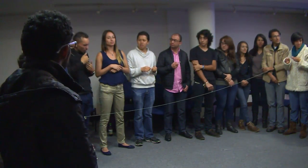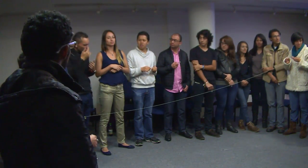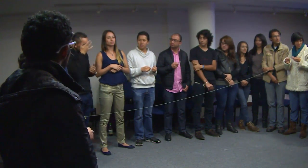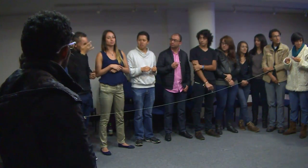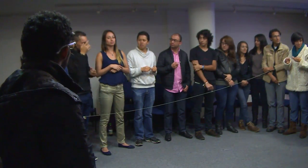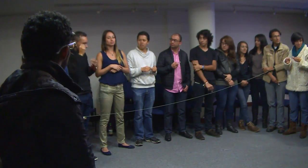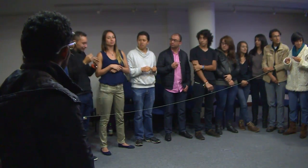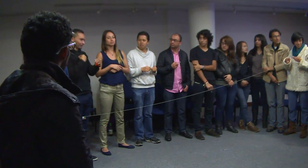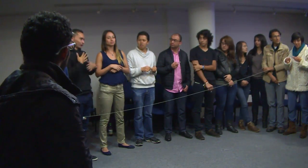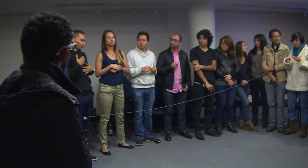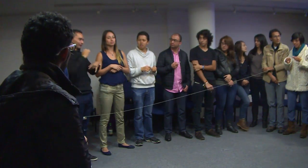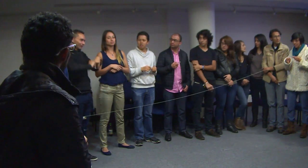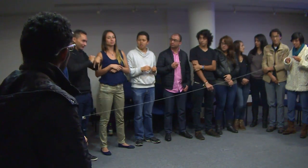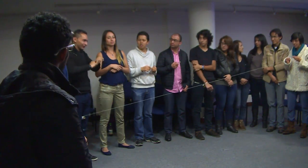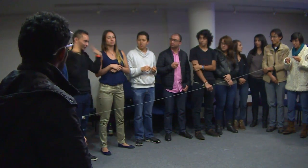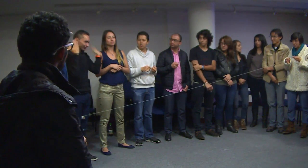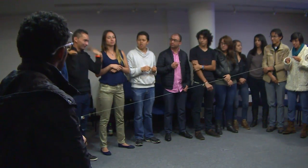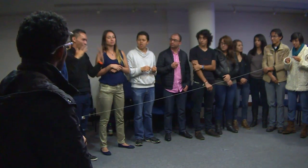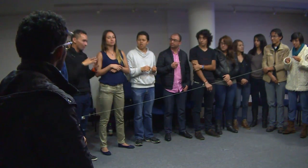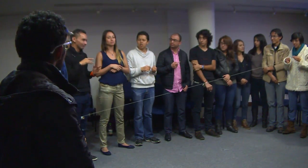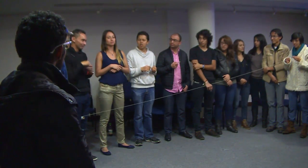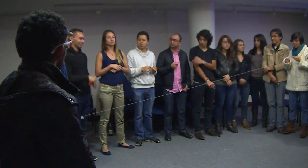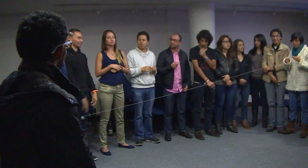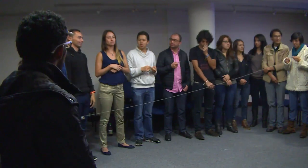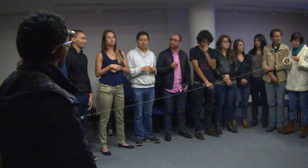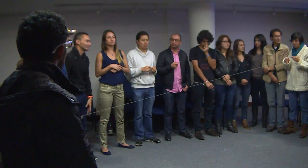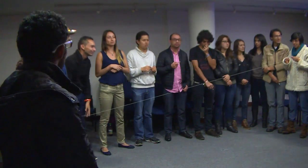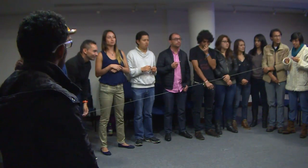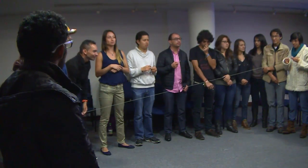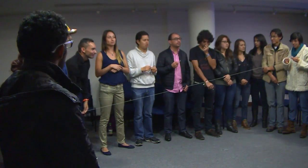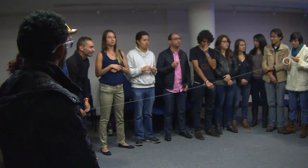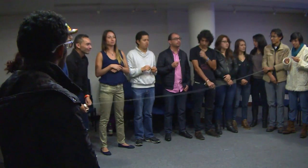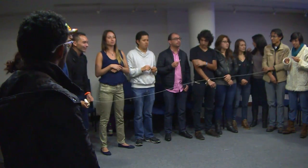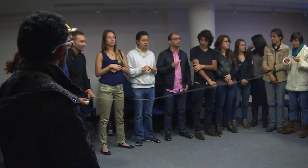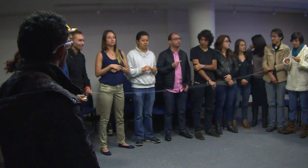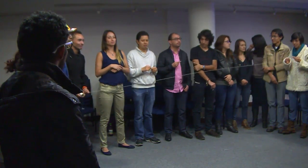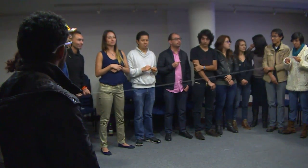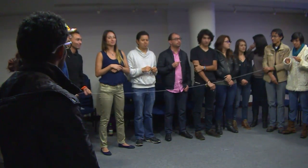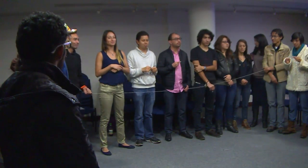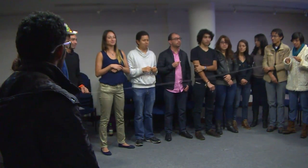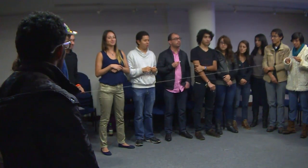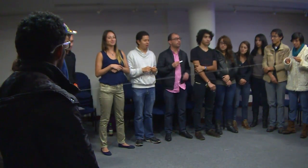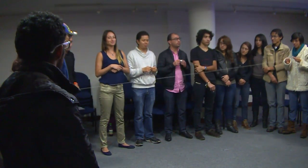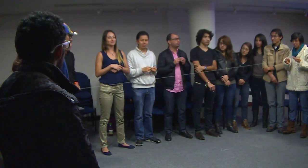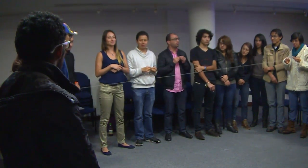de la educación física, porque esa es mi formación.